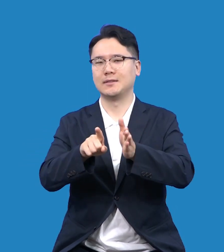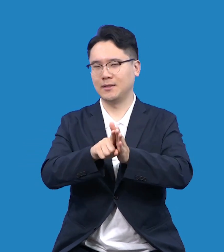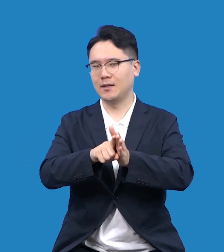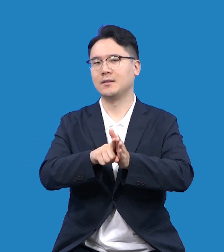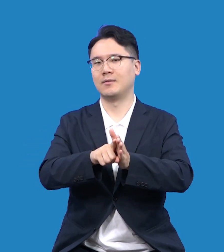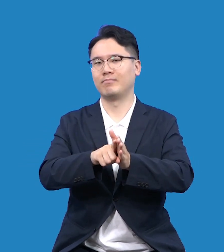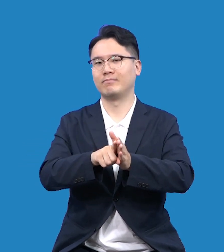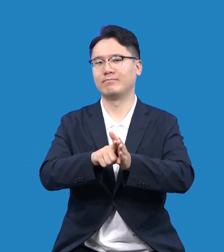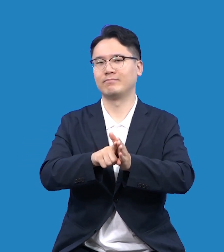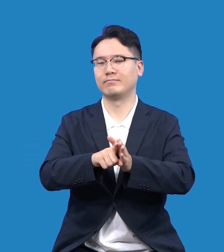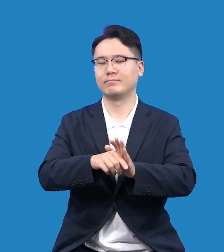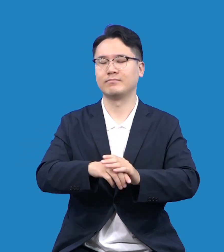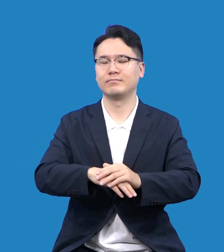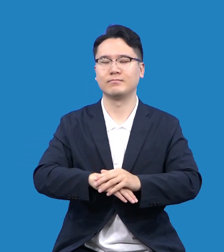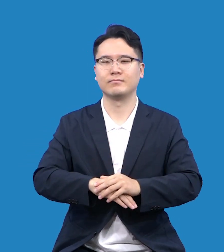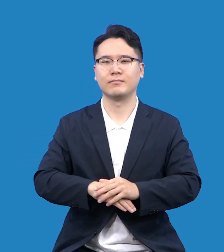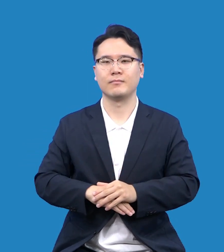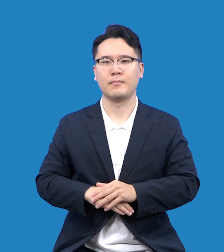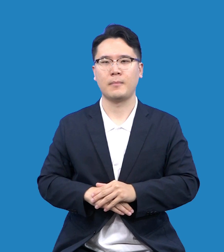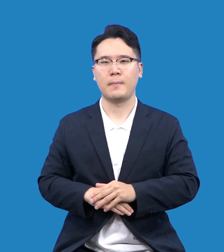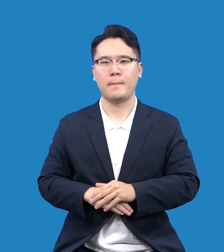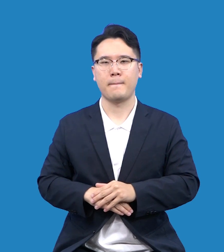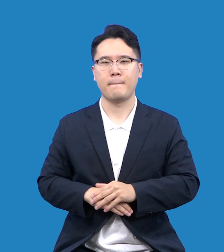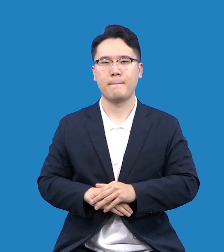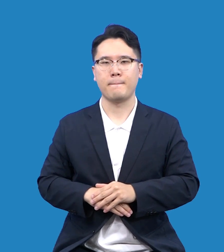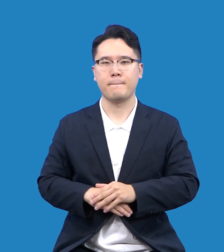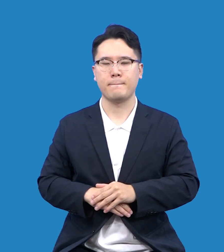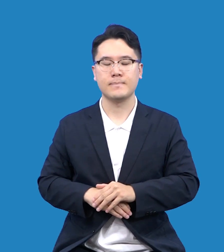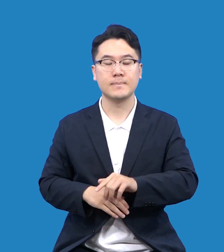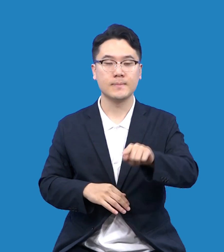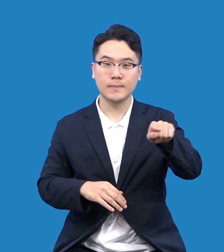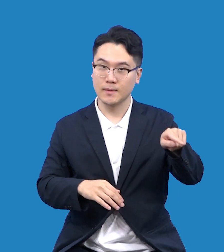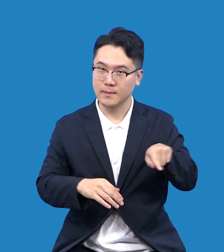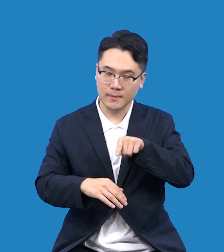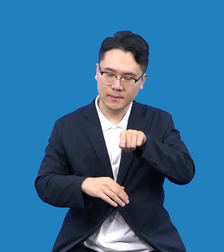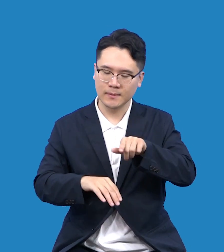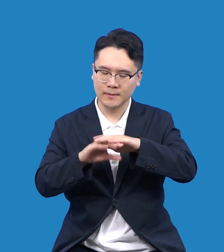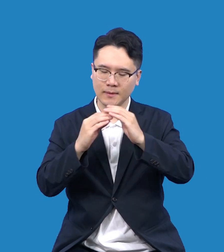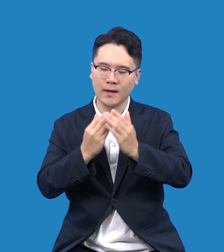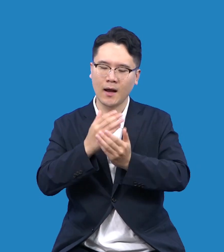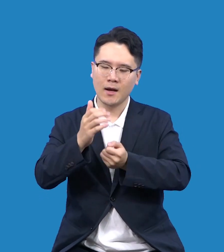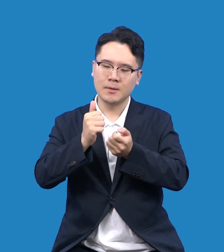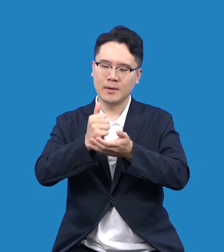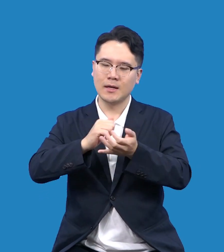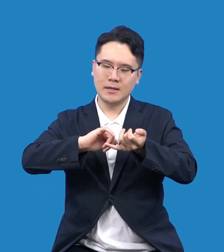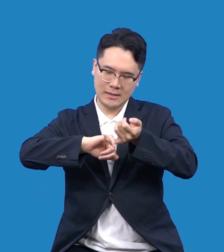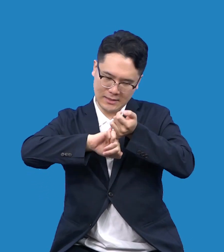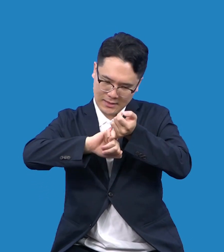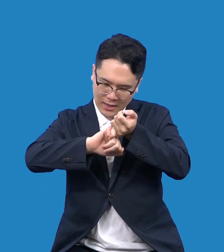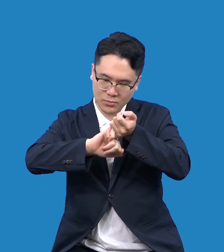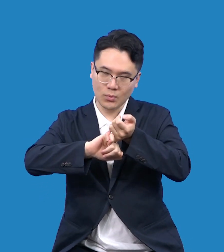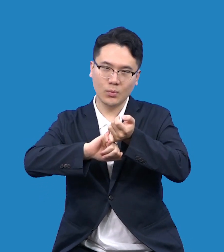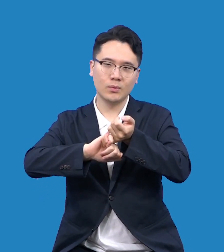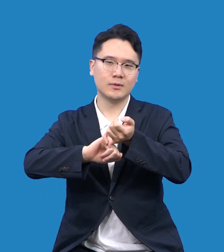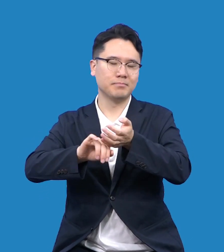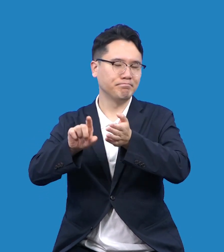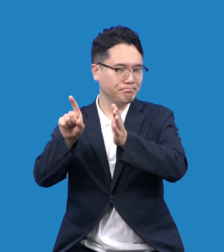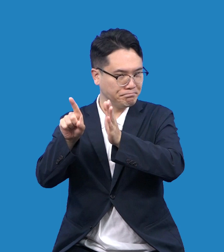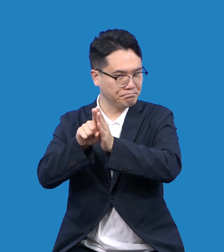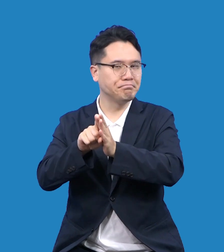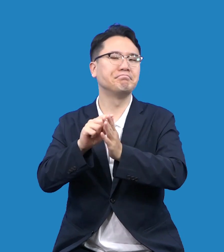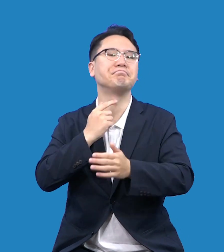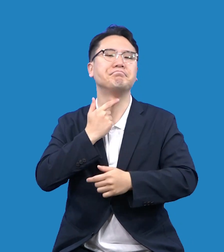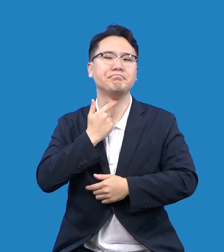신앙. 자, 그러니까 그들은 다 하나님의 약속의 근거에서 믿었던 사람들이라는 것입니다.